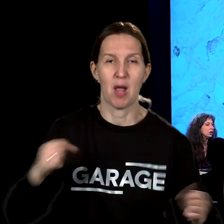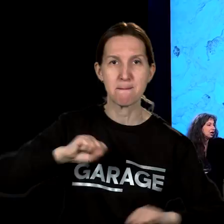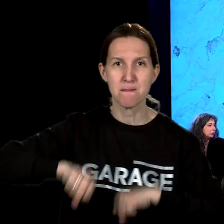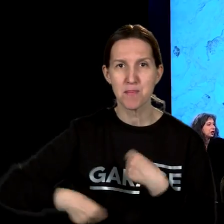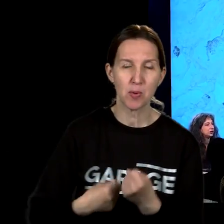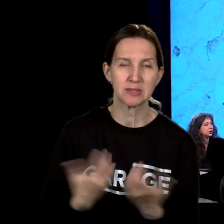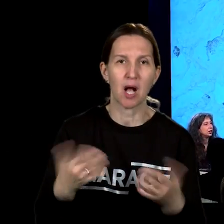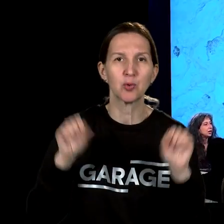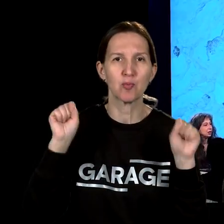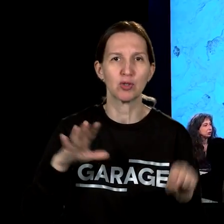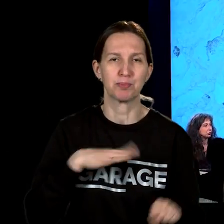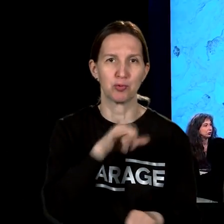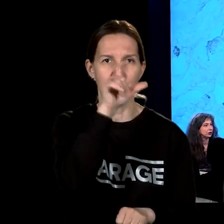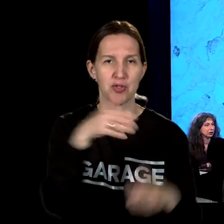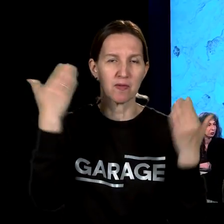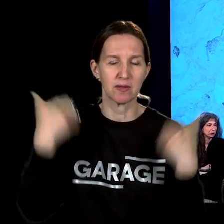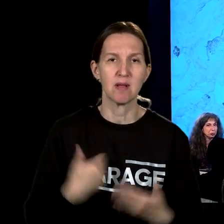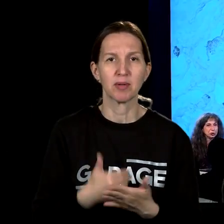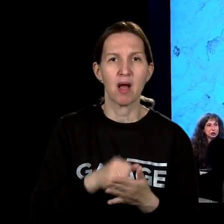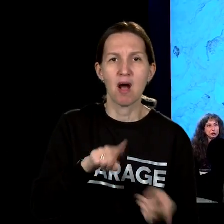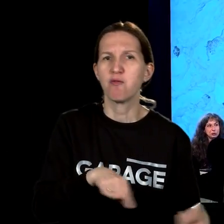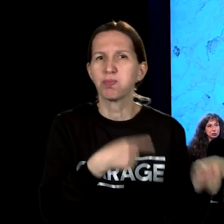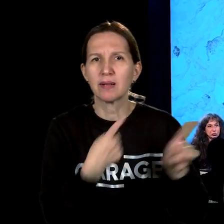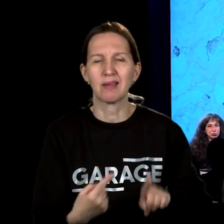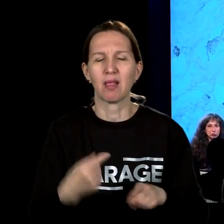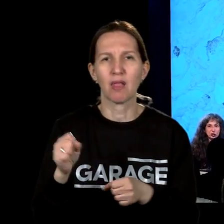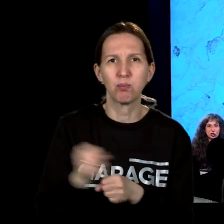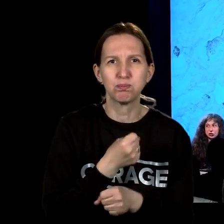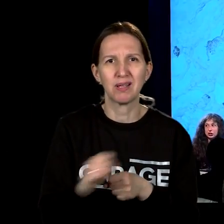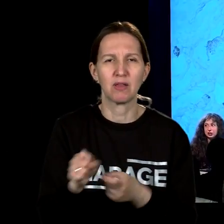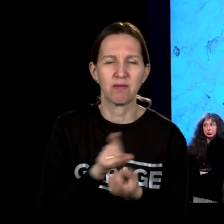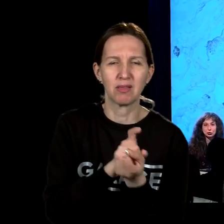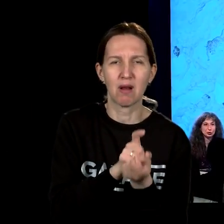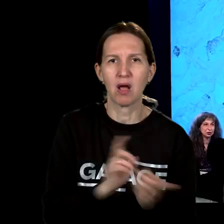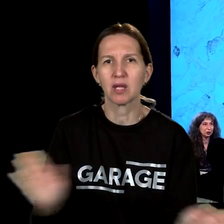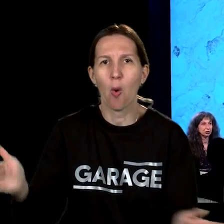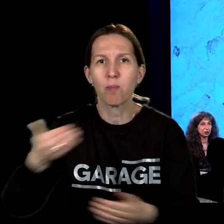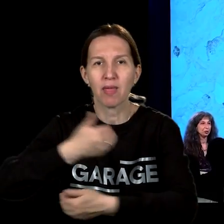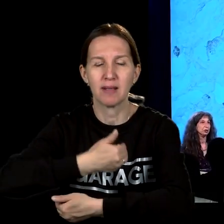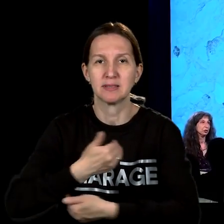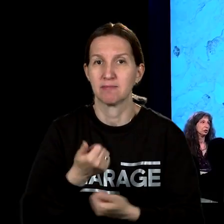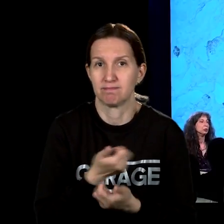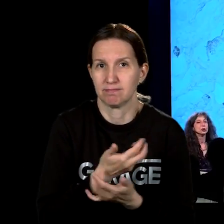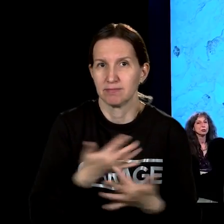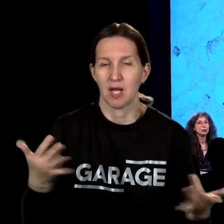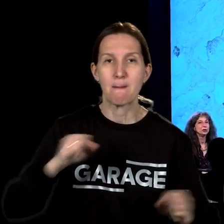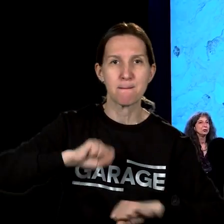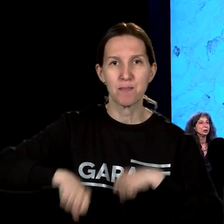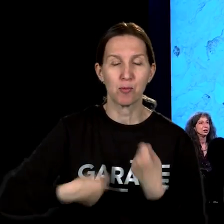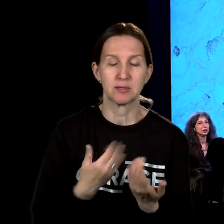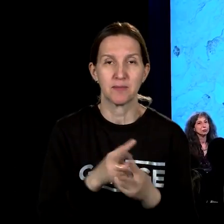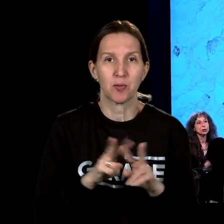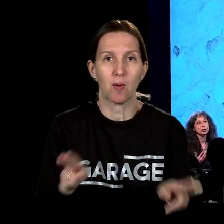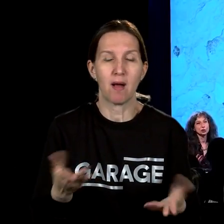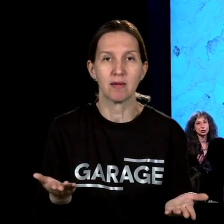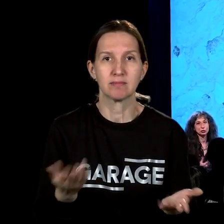и объятия, и вот это вся, как бы, такой почти вот, нечто среднее между действительно такими японскими свитками,